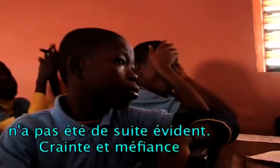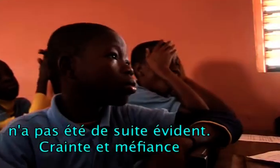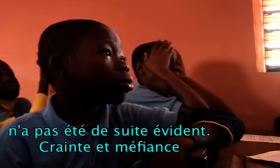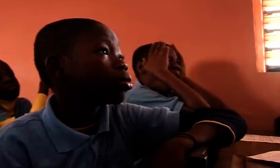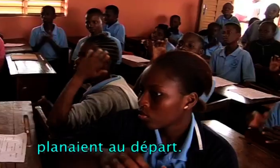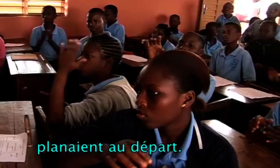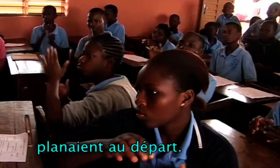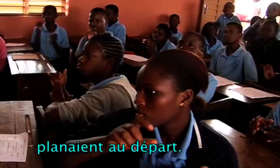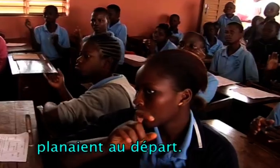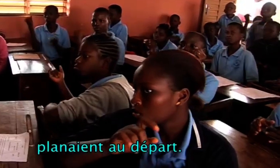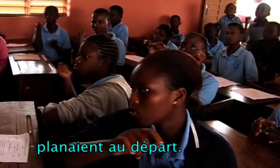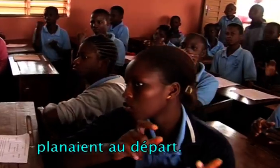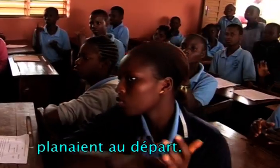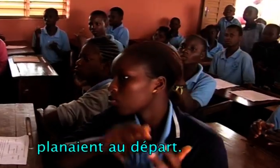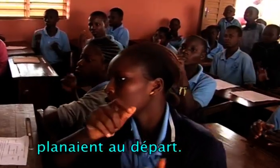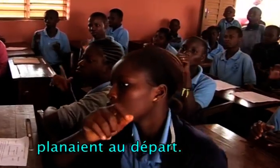se concurrençaient au départ.